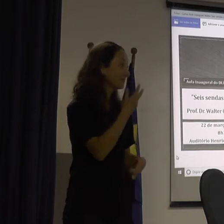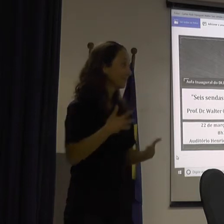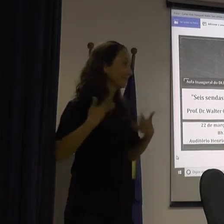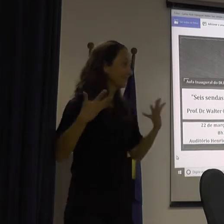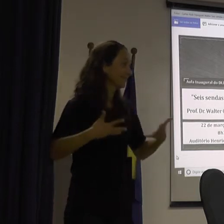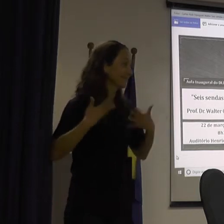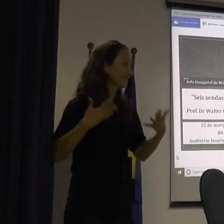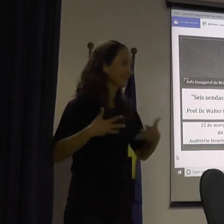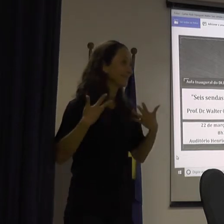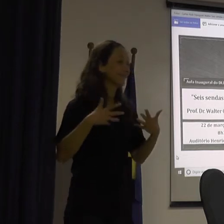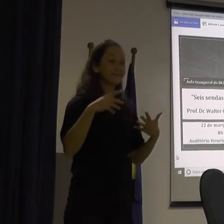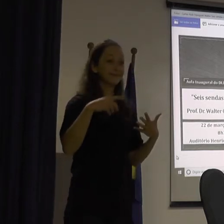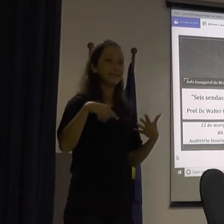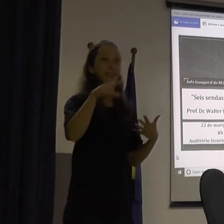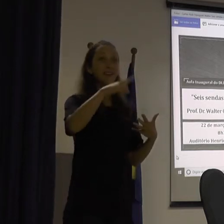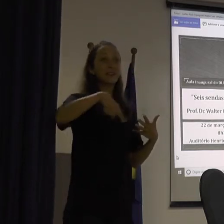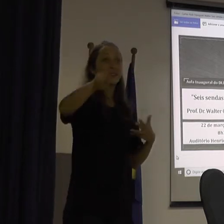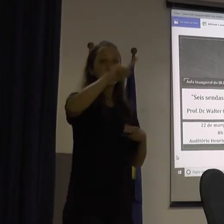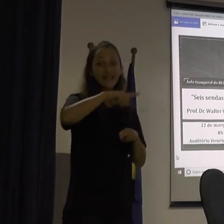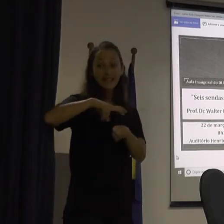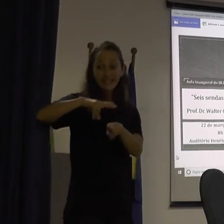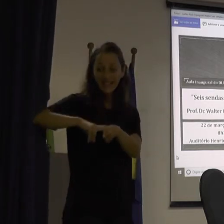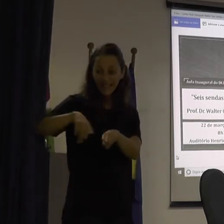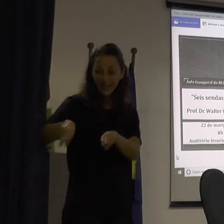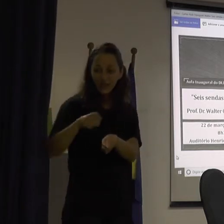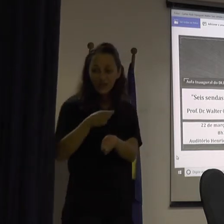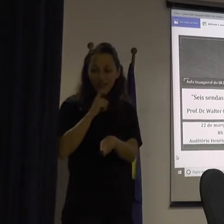tão grande para aqueles que estão sentados nas escadas,